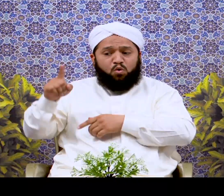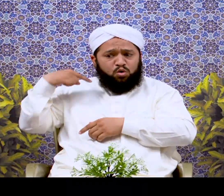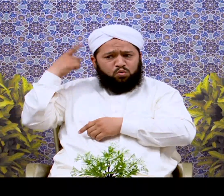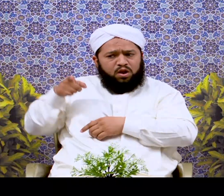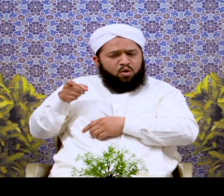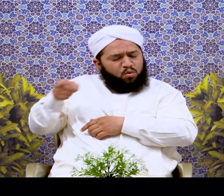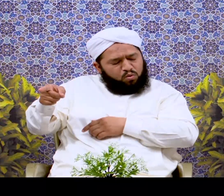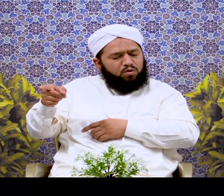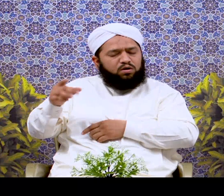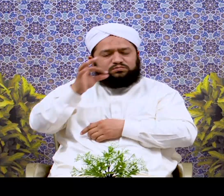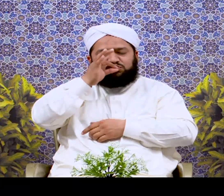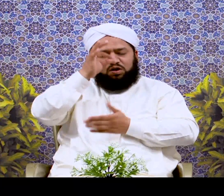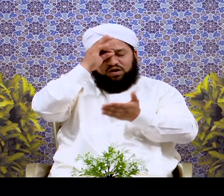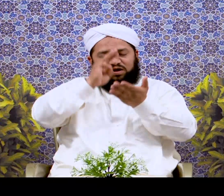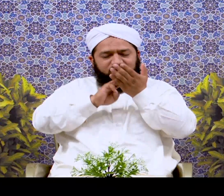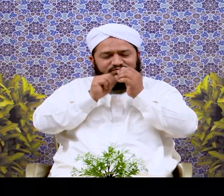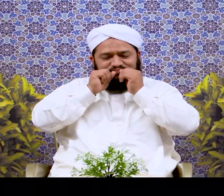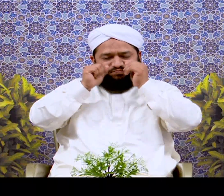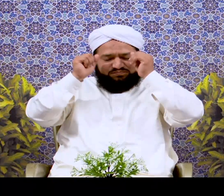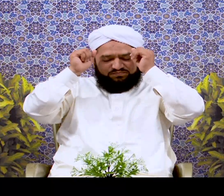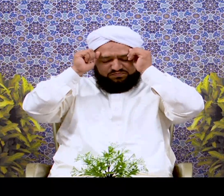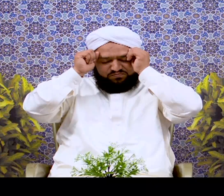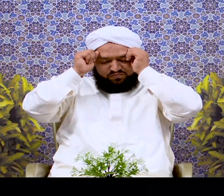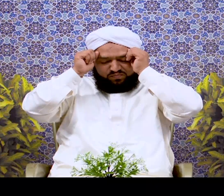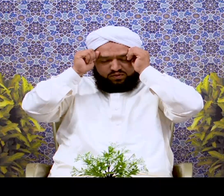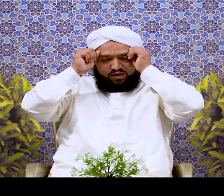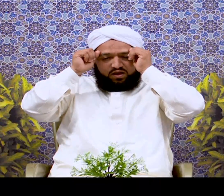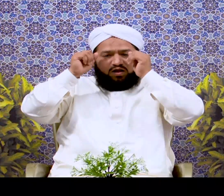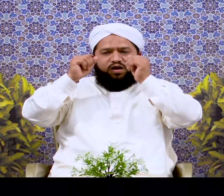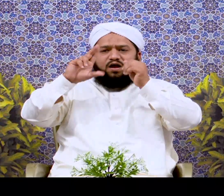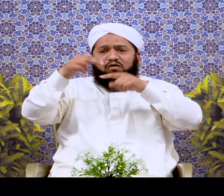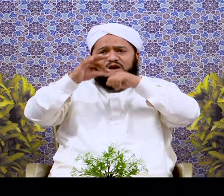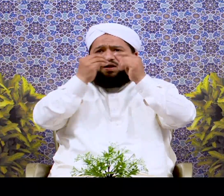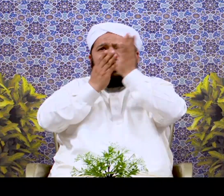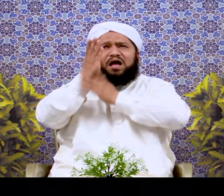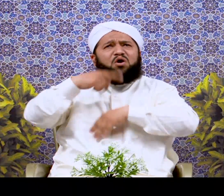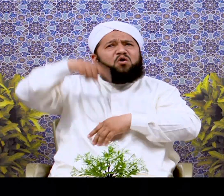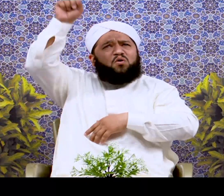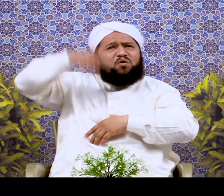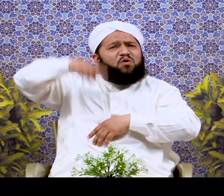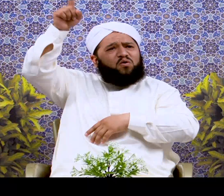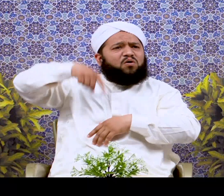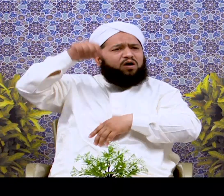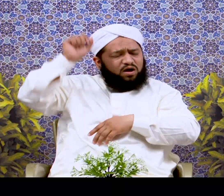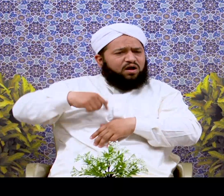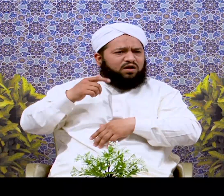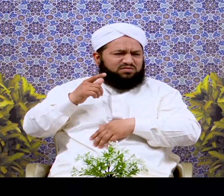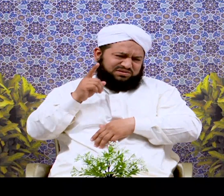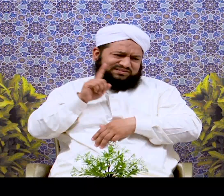صلی اللہ علیہ وآلہ وصحبہ وسلم کی سفر معراج شریف سے متعلق وسوسے آیا کرتے تھے۔ ایک مرتبہ جمعہ کا